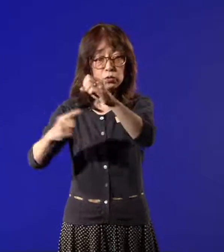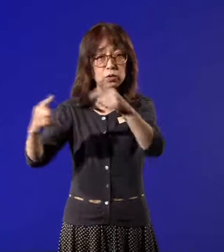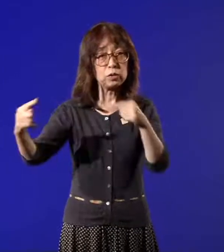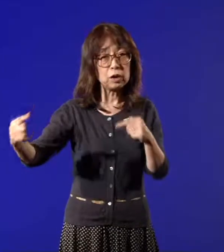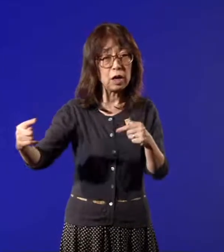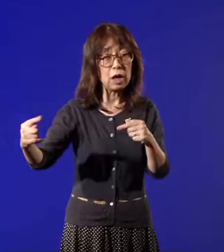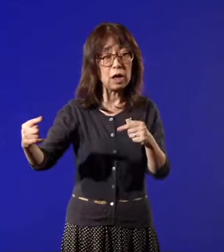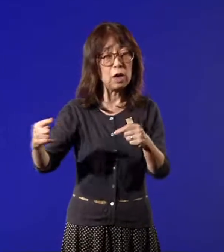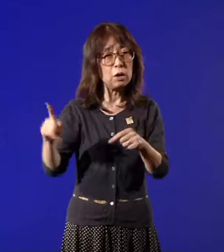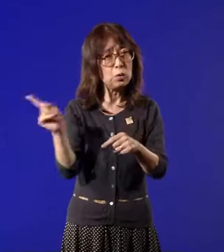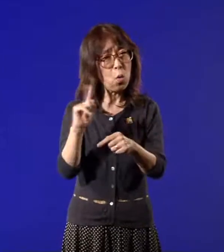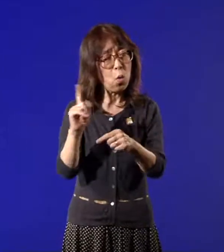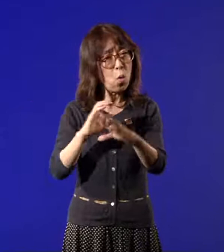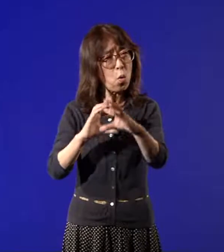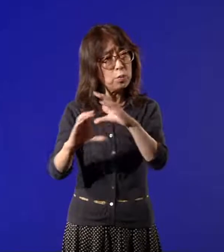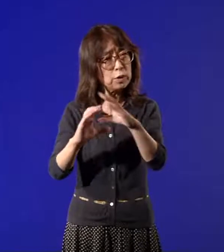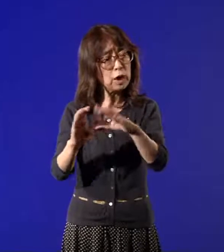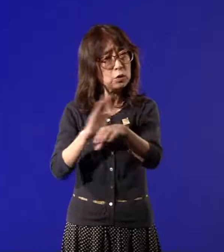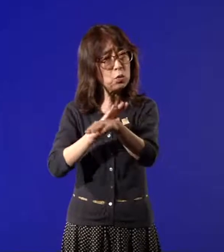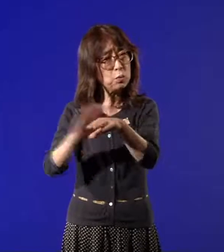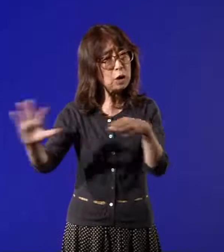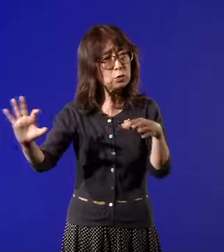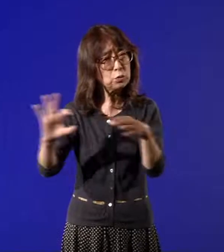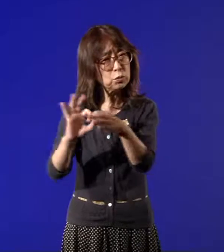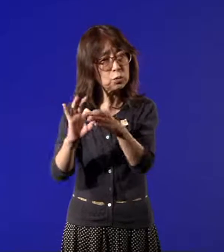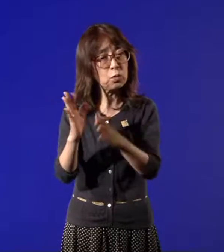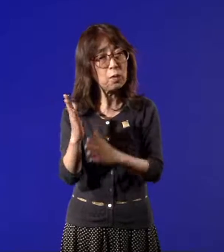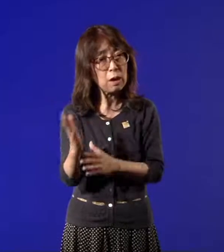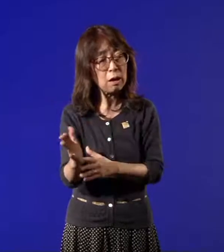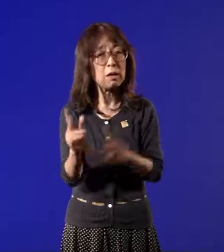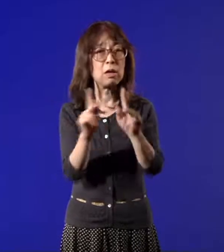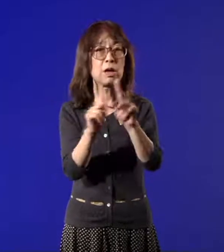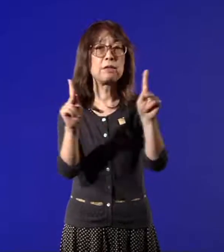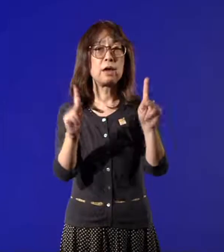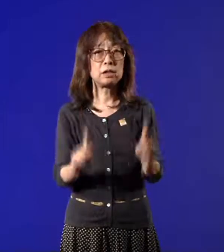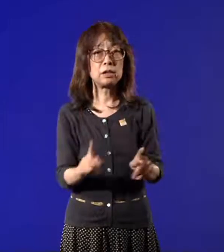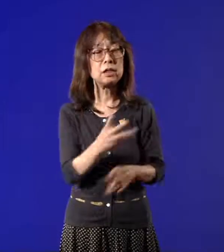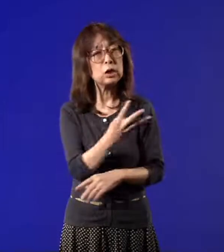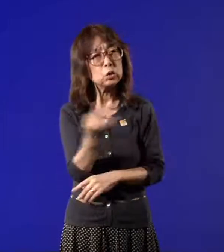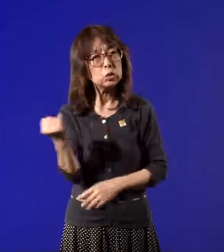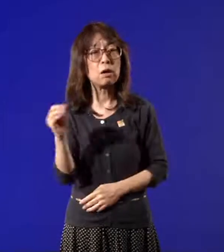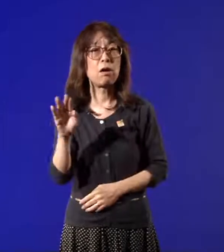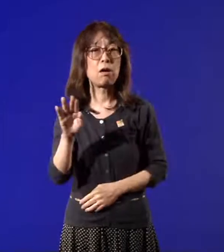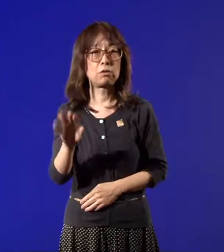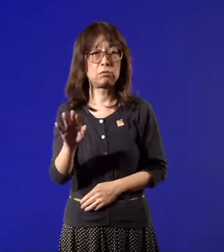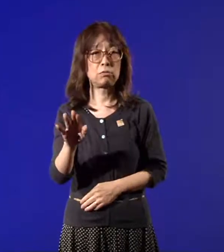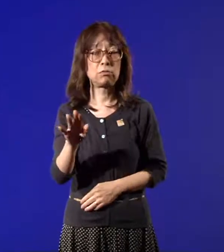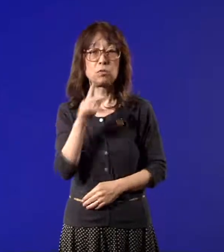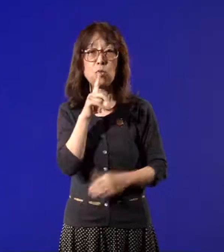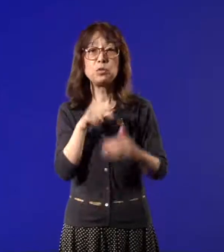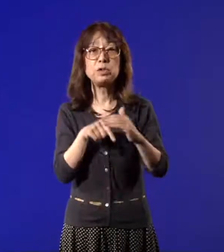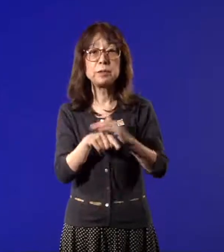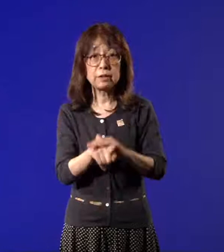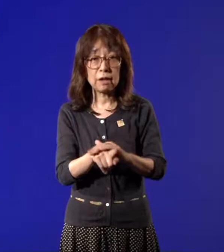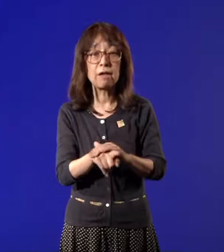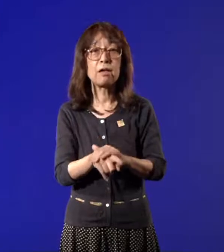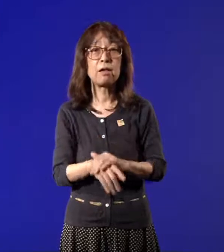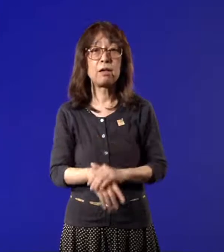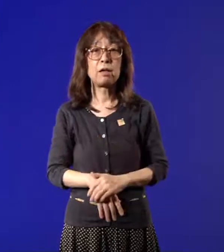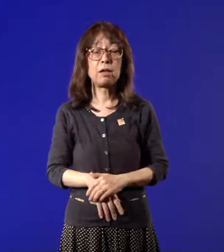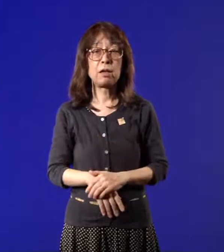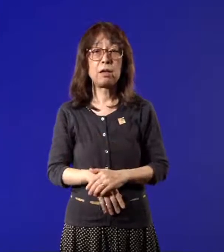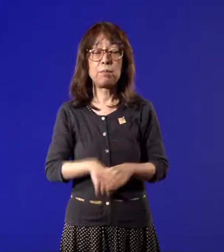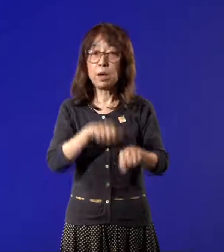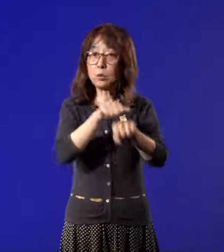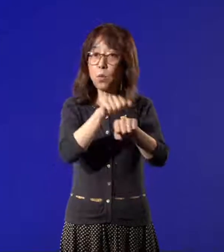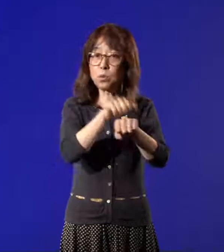まくどう取っていくのか、こういった課題がいくつかあろうかなというふうに思います。そういう意味でのどう、道具立